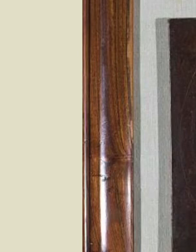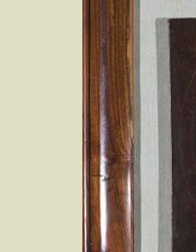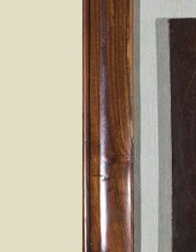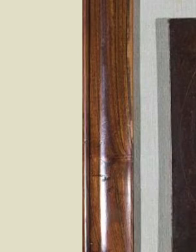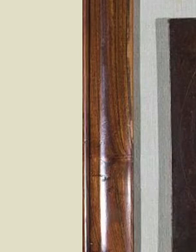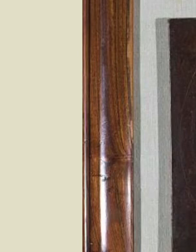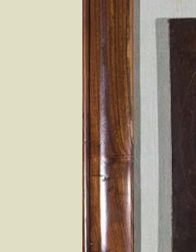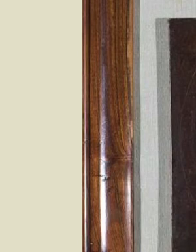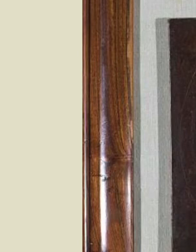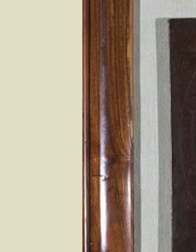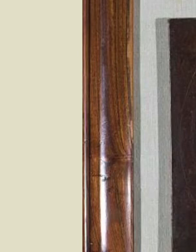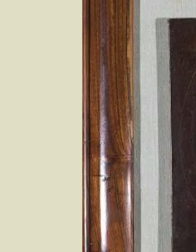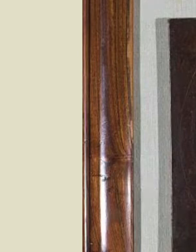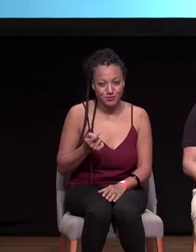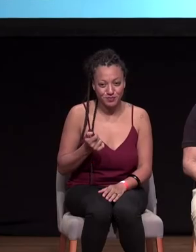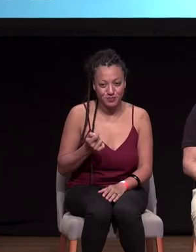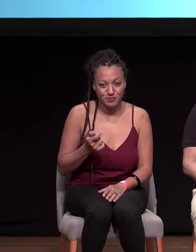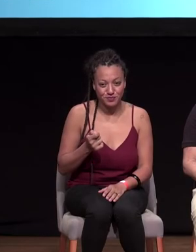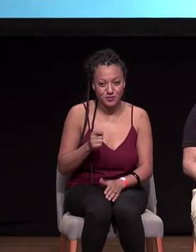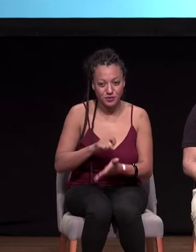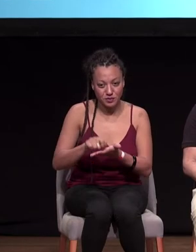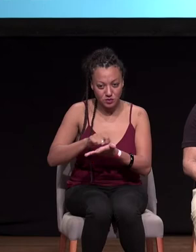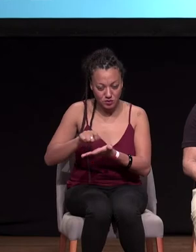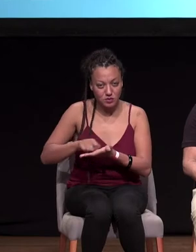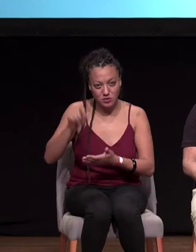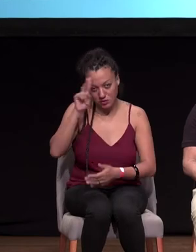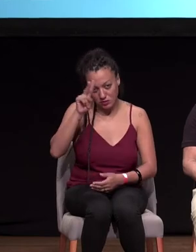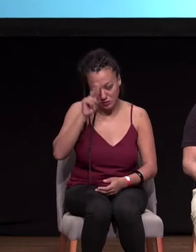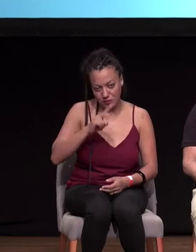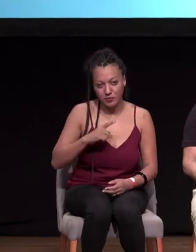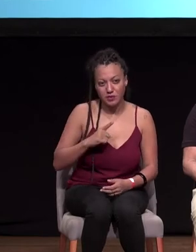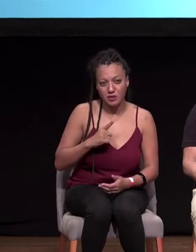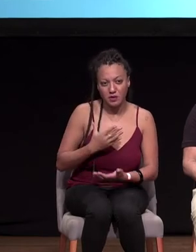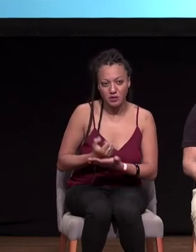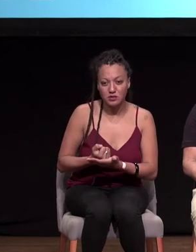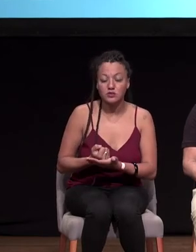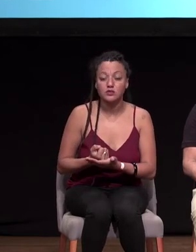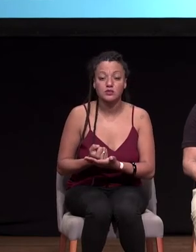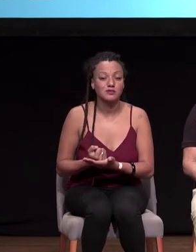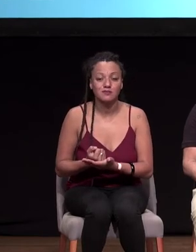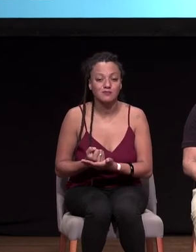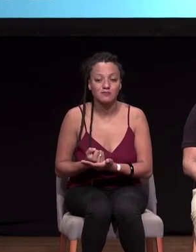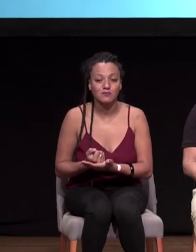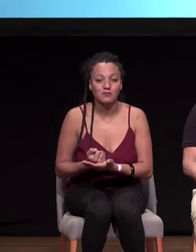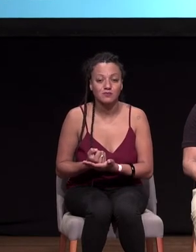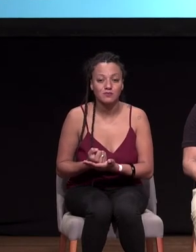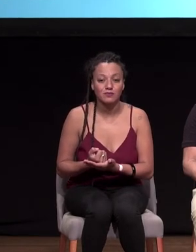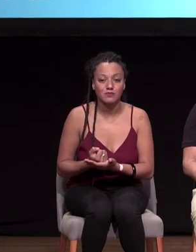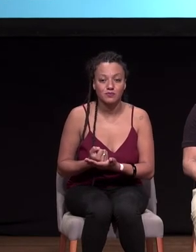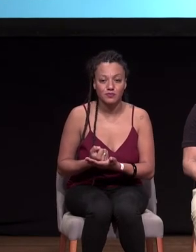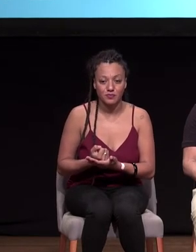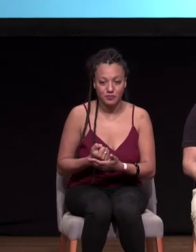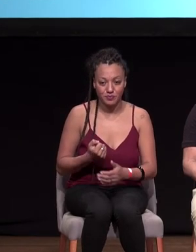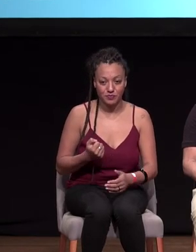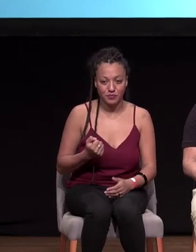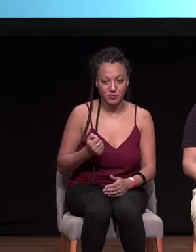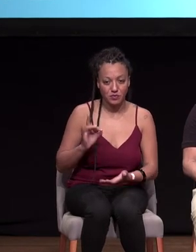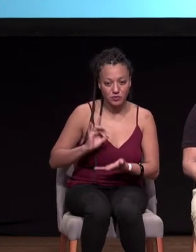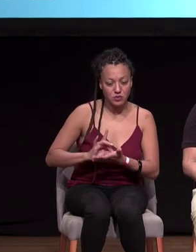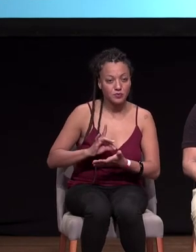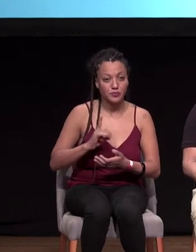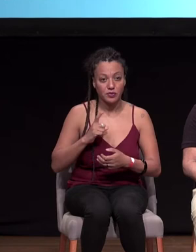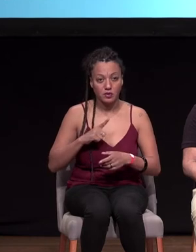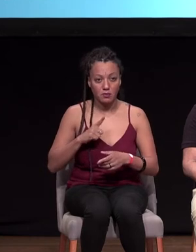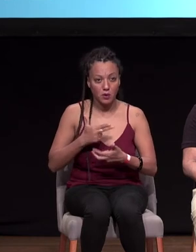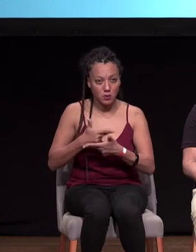poucos então é basicamente a gente tem um registro de batismo tem alguns documentos ligados à al